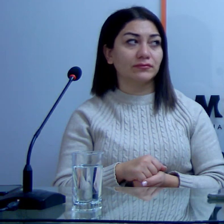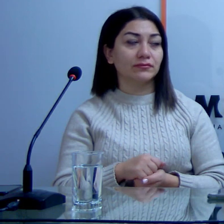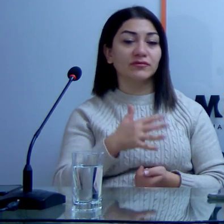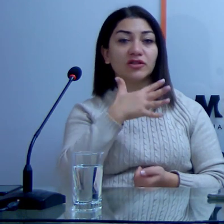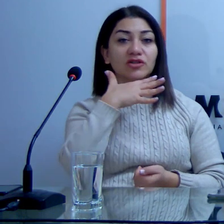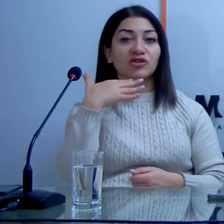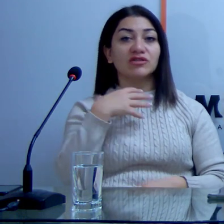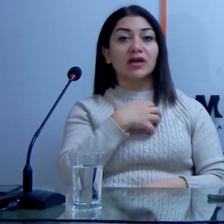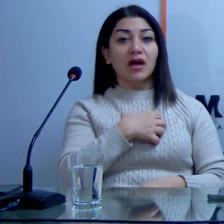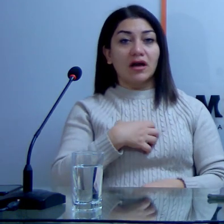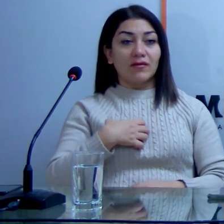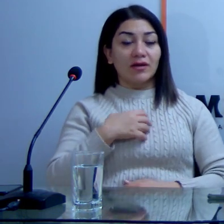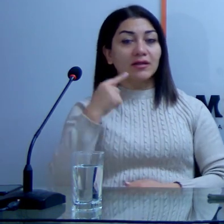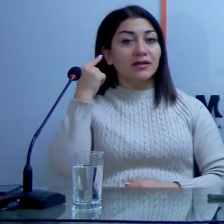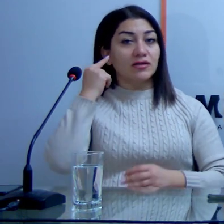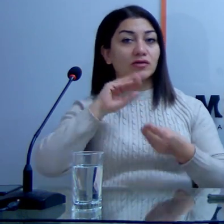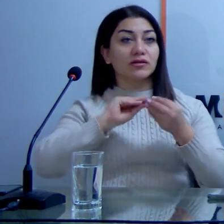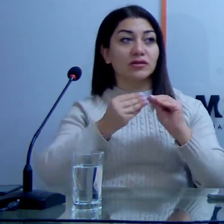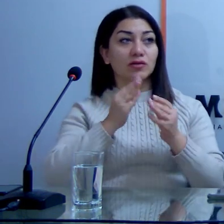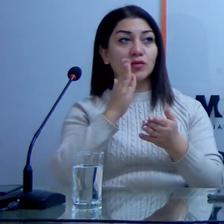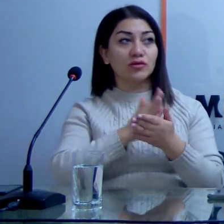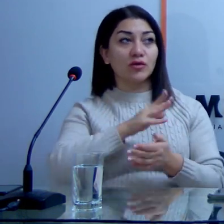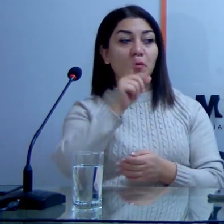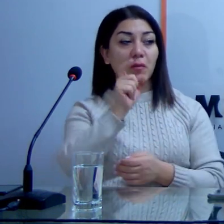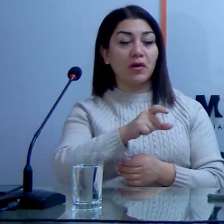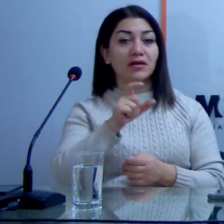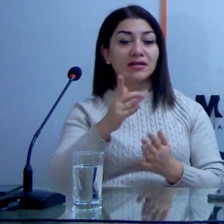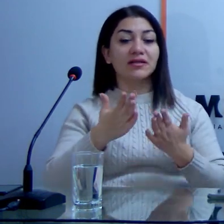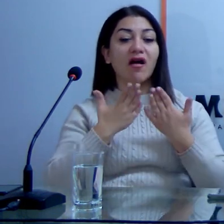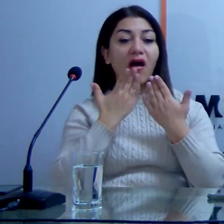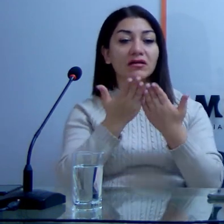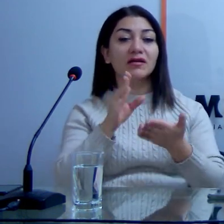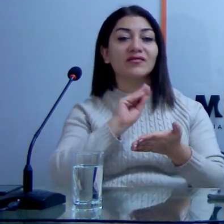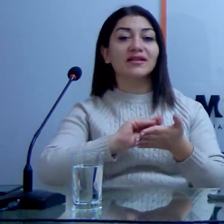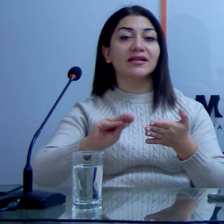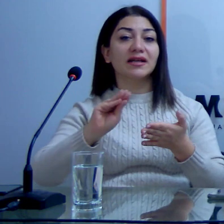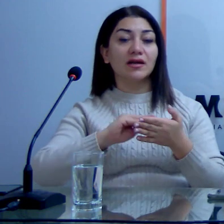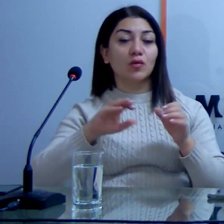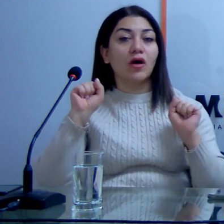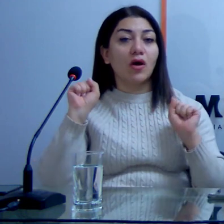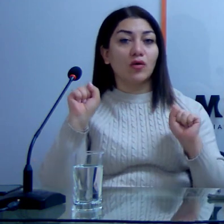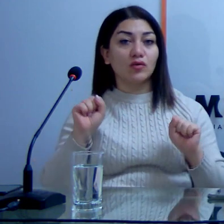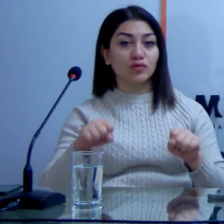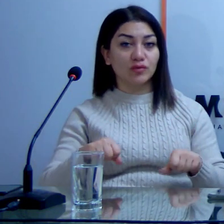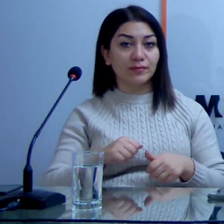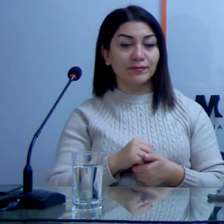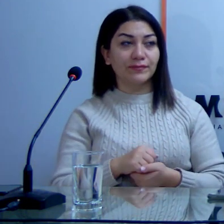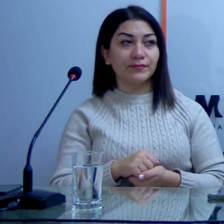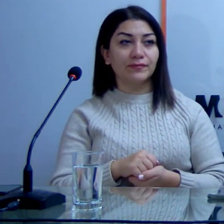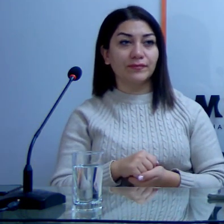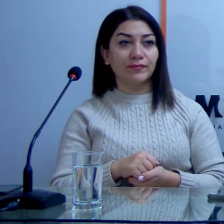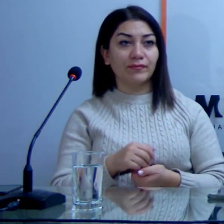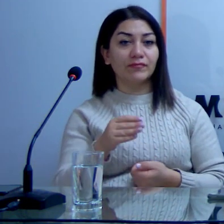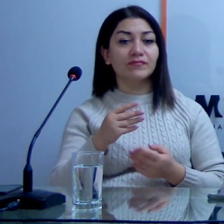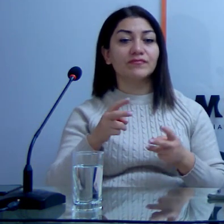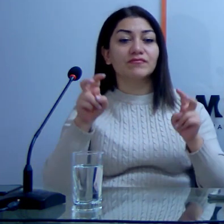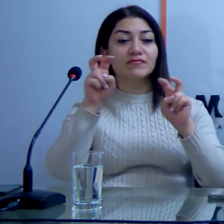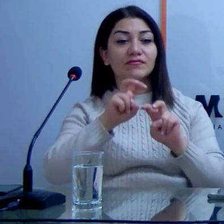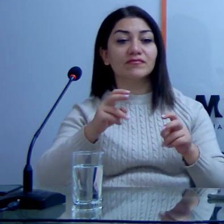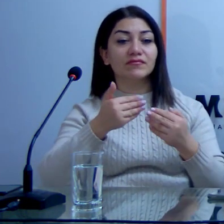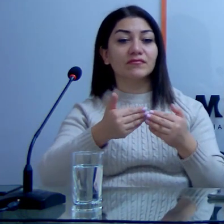Շատ կարևոր է նաև լսողության խնդիրներ ունեցող անձանց կարդալու եւ գրելու կարողությունը, որը մեր մինչ